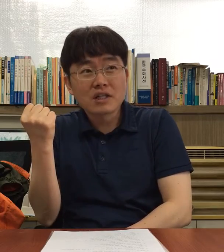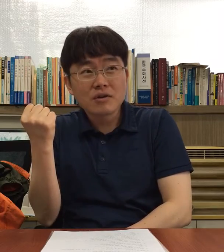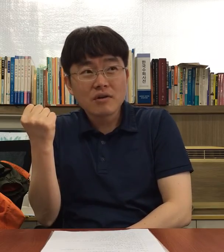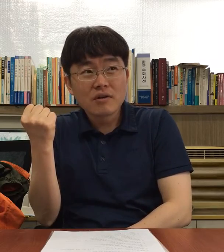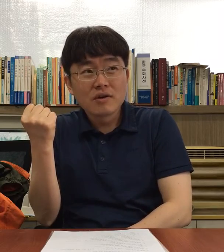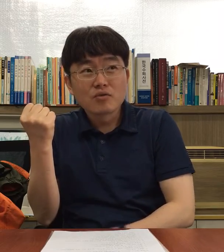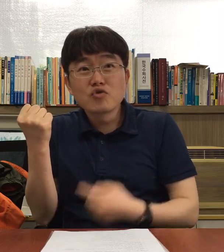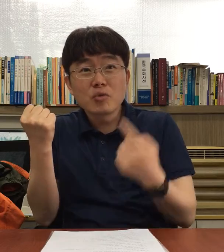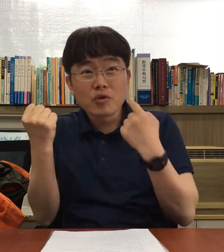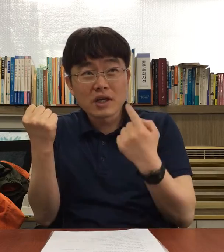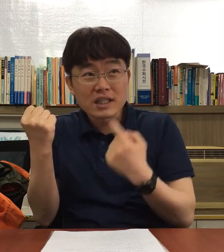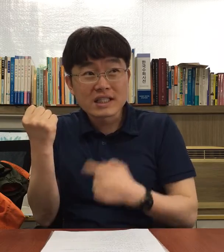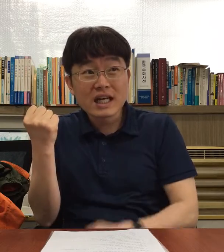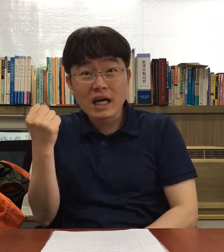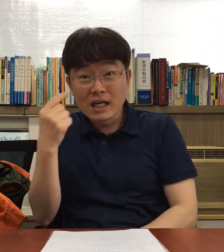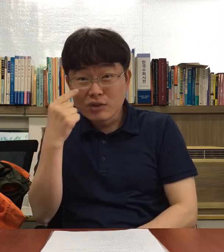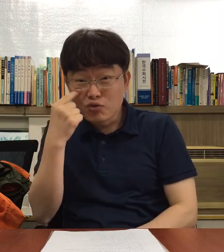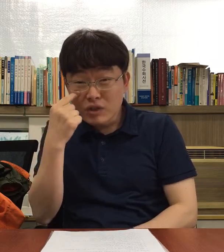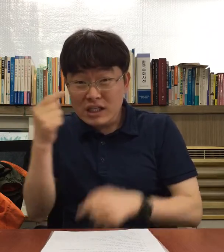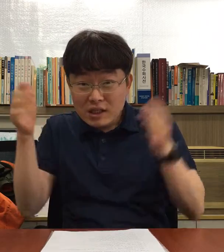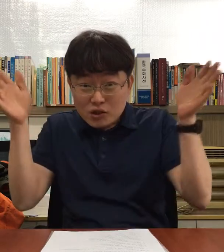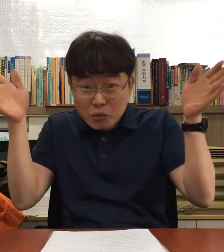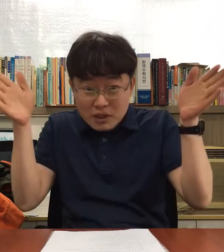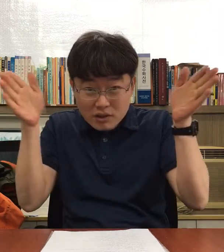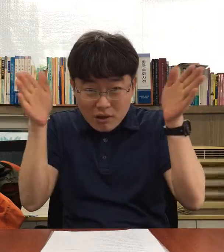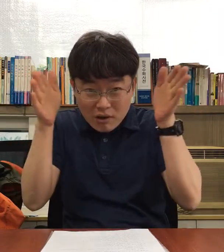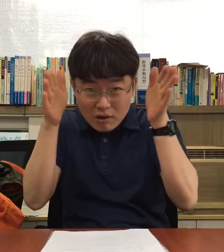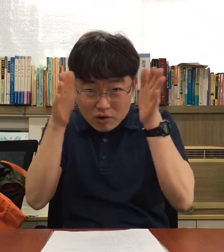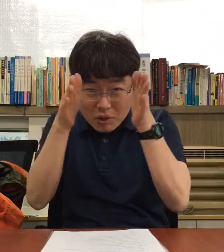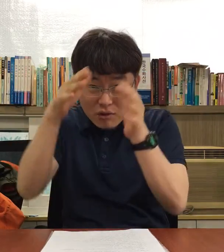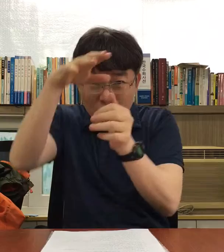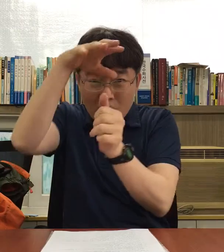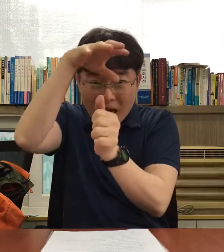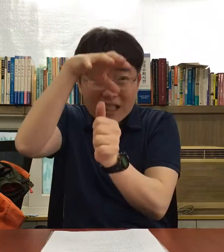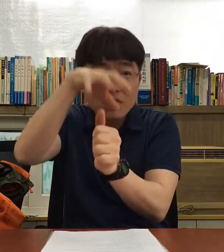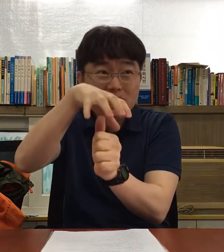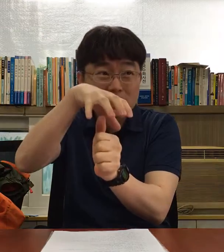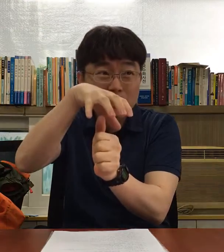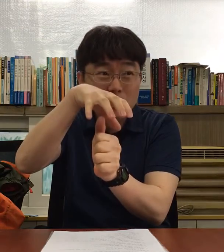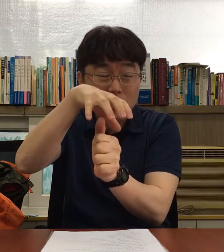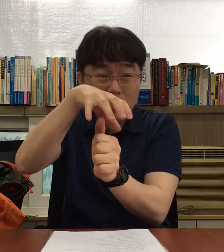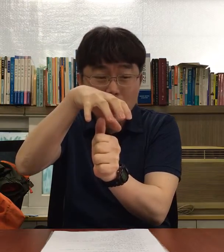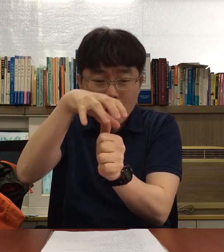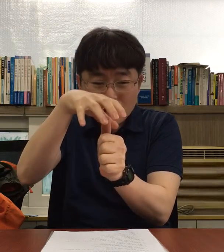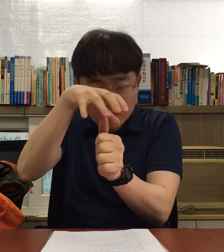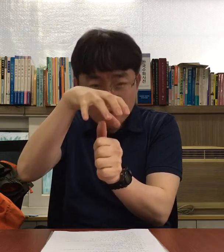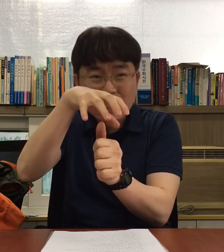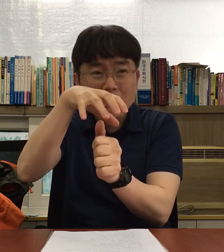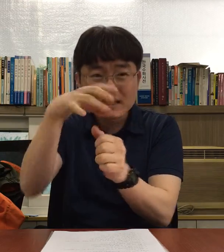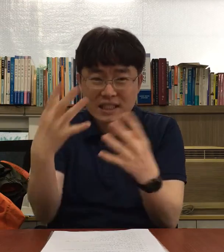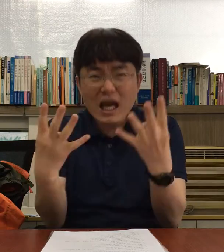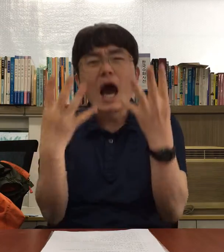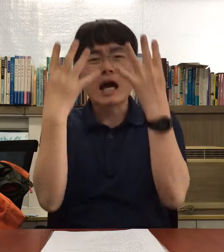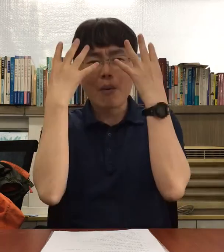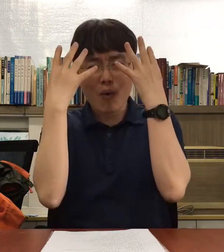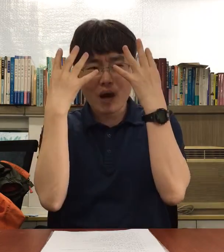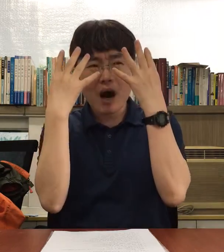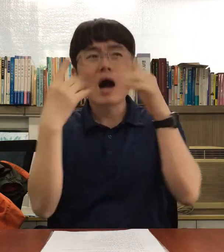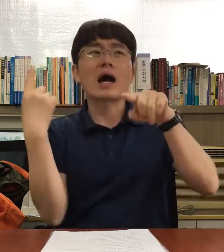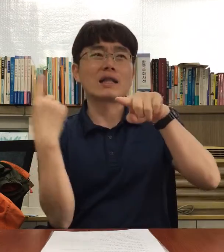되죠? 눈으로 보이는 게 시야가 눈이 좁아들죠. 좁아들고 갇혀지는 표현도 있고 그리고 이게 마치 감옥과 같은